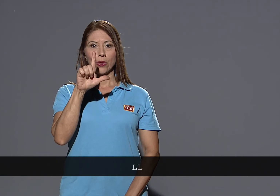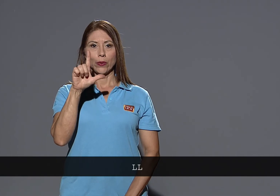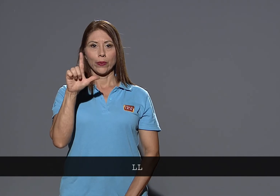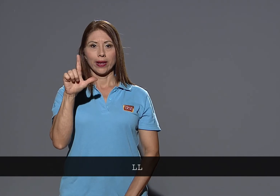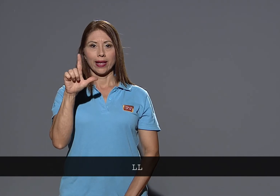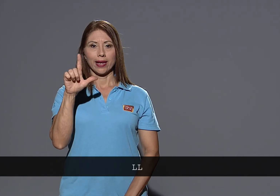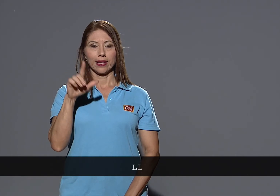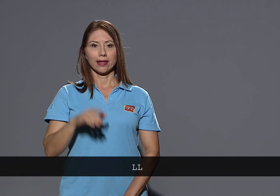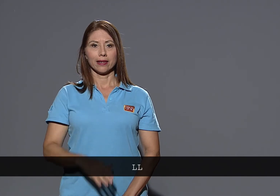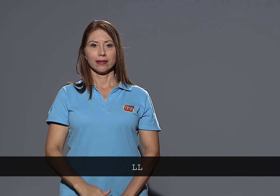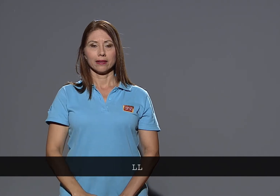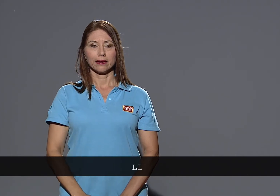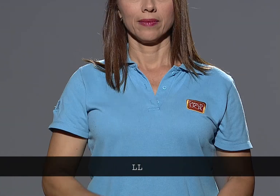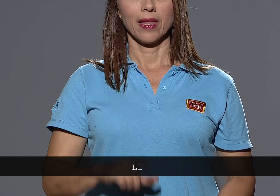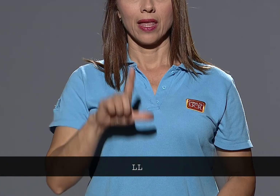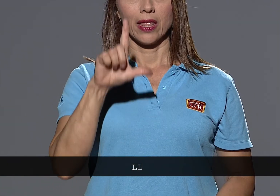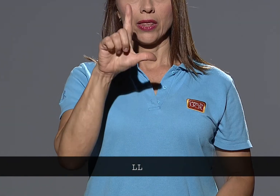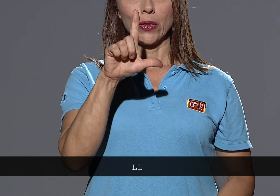L,